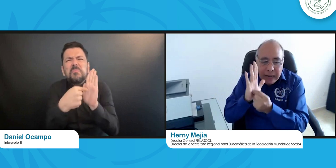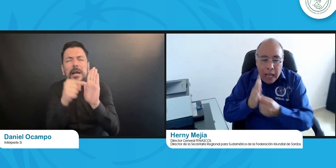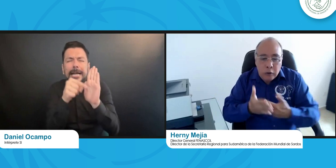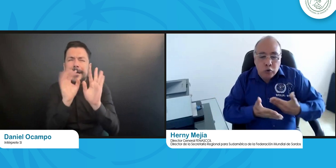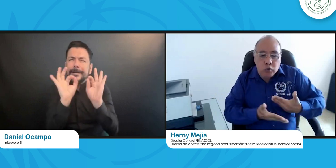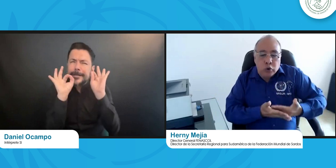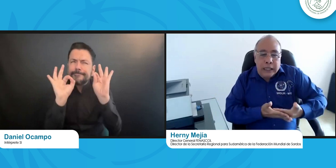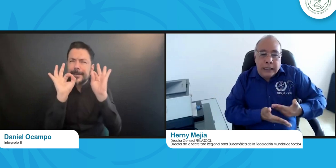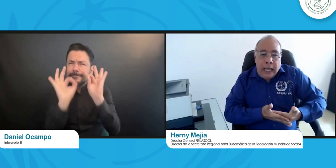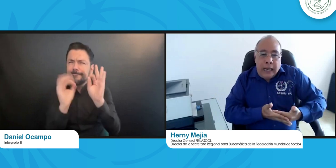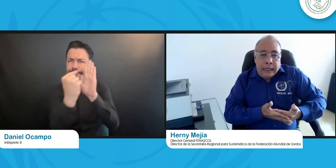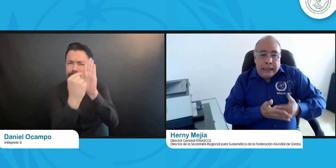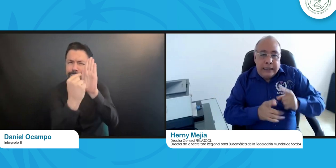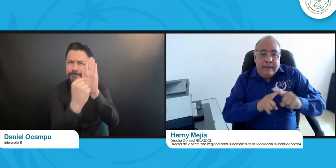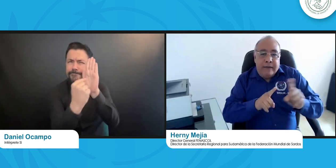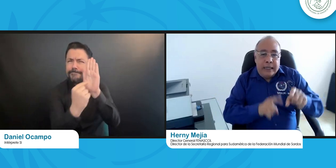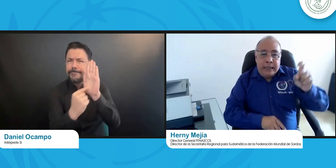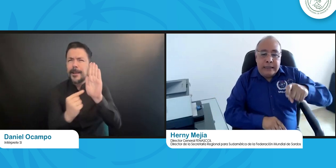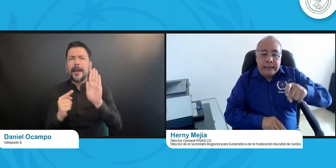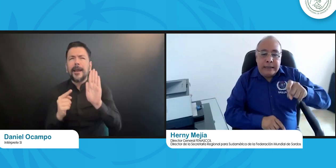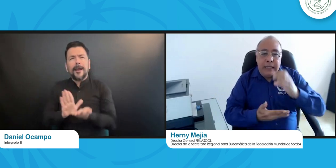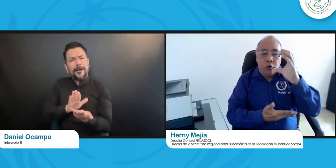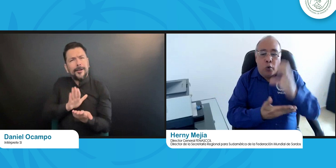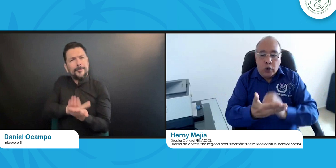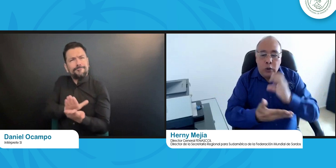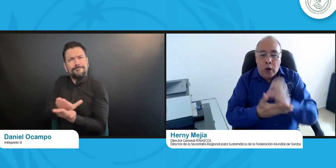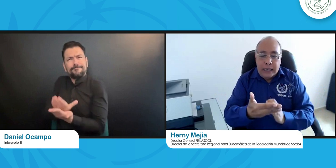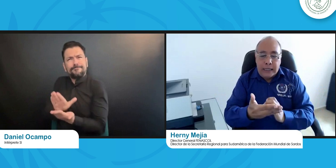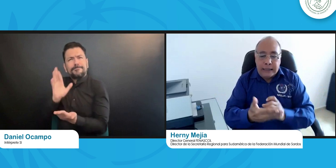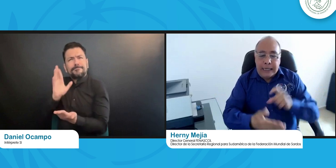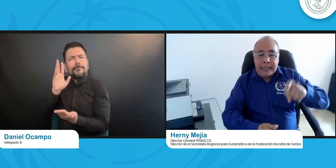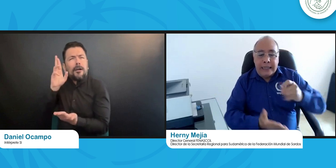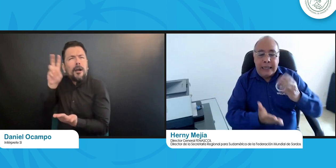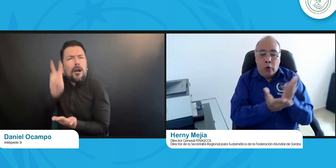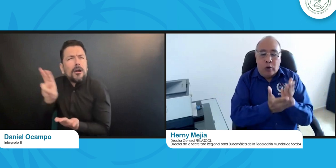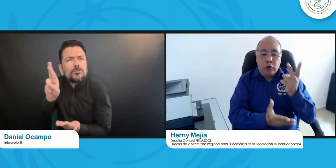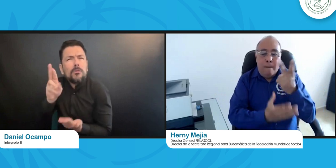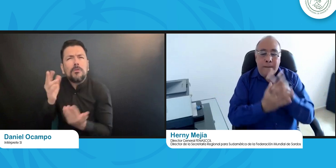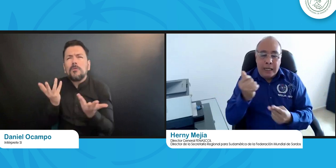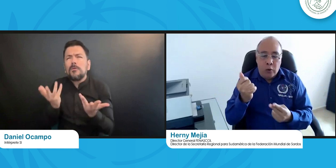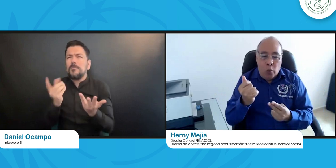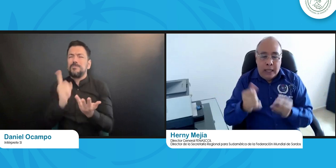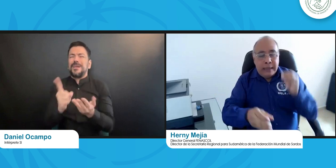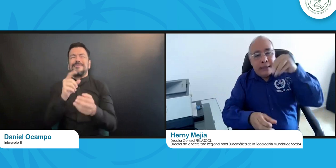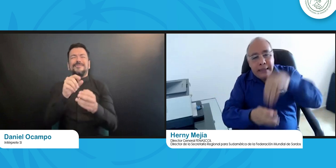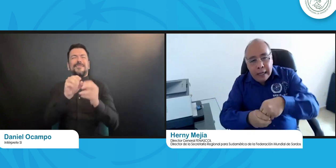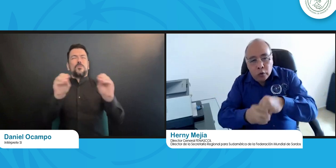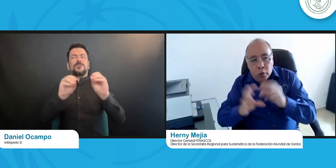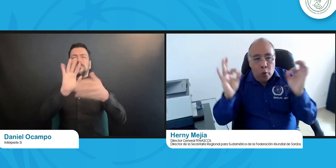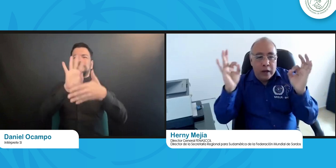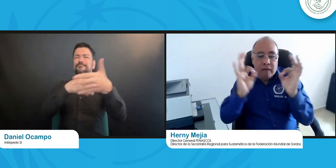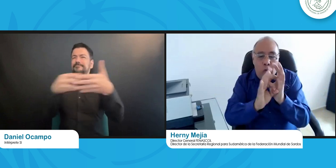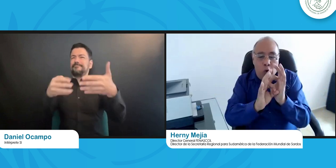tengan esas especificidades y esa sustentación de las distintas necesidades curriculares que requiere